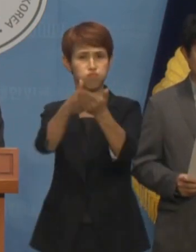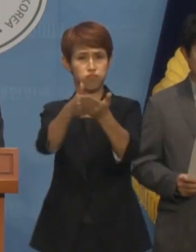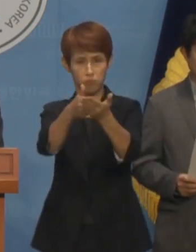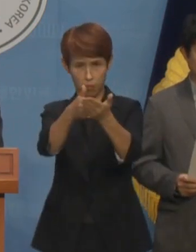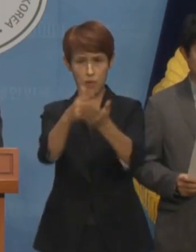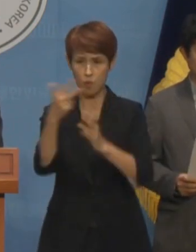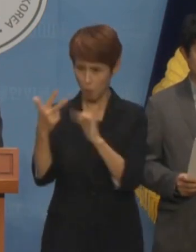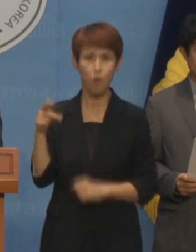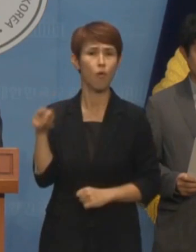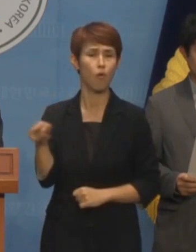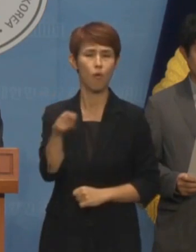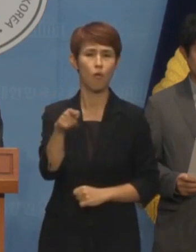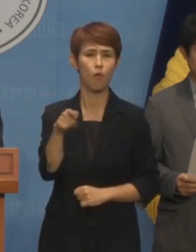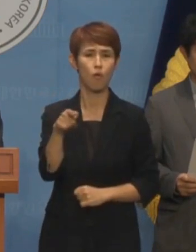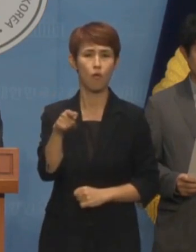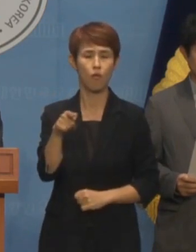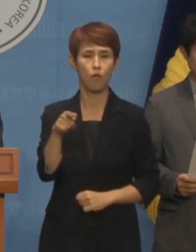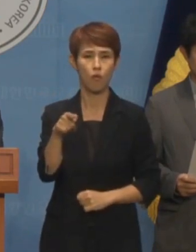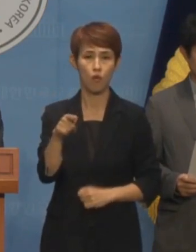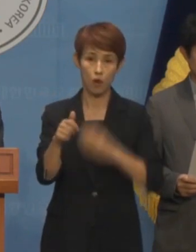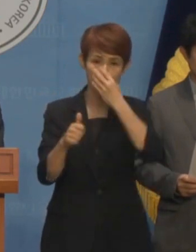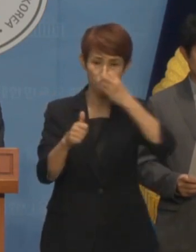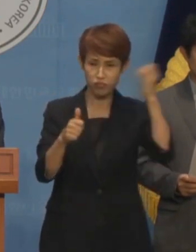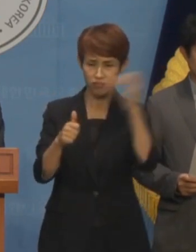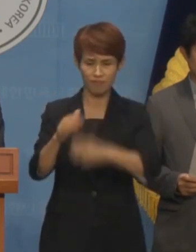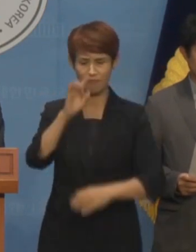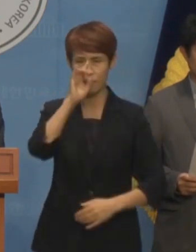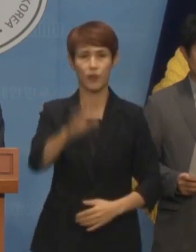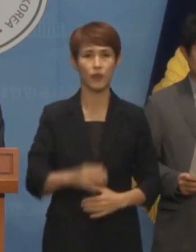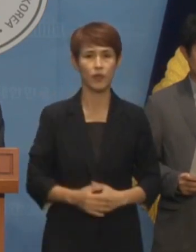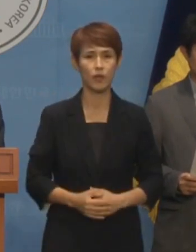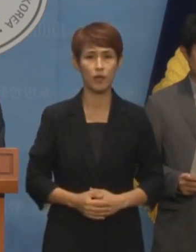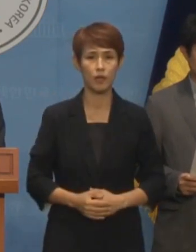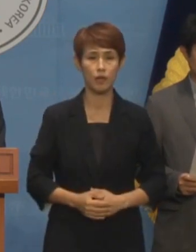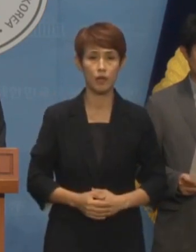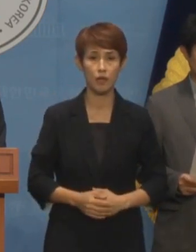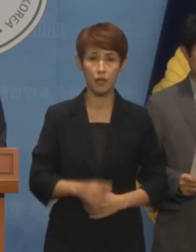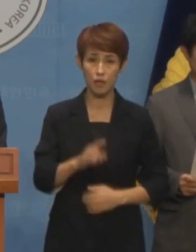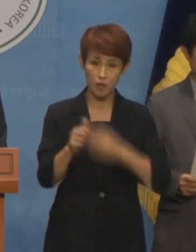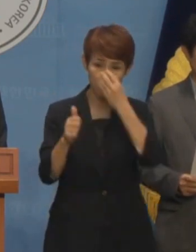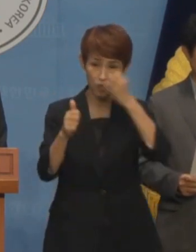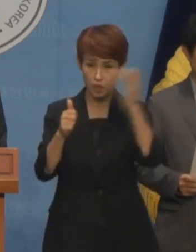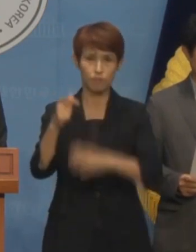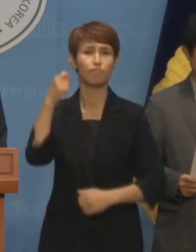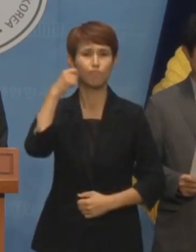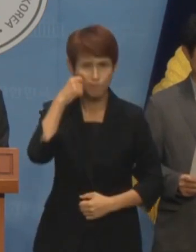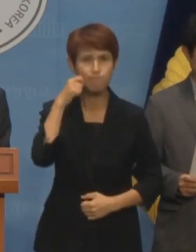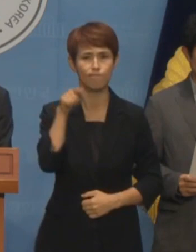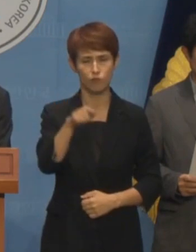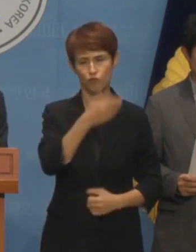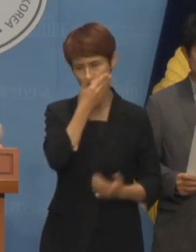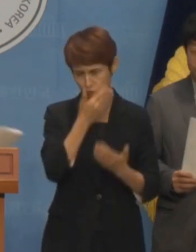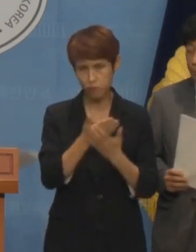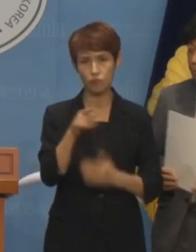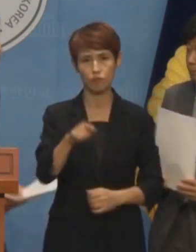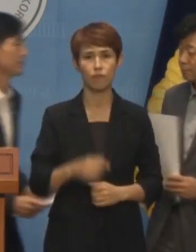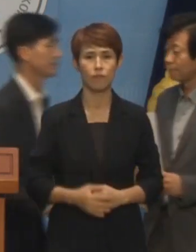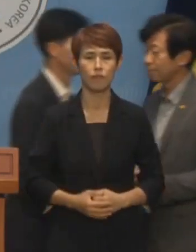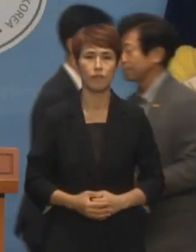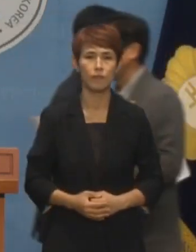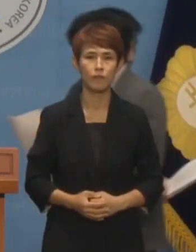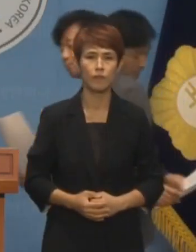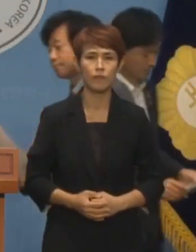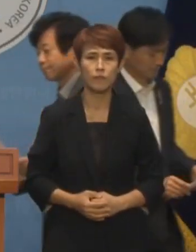것입니다. 이는 무시해서도 안 되고 무시할 수도 없는 주요한 의견인 것입니다.